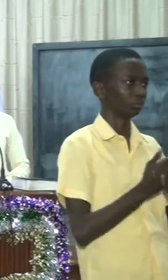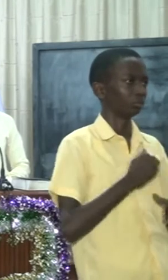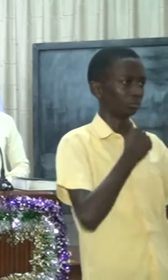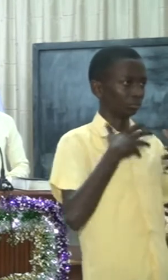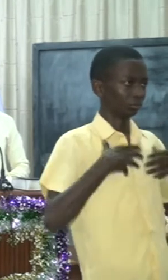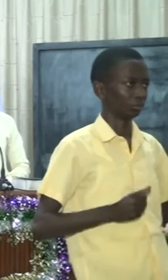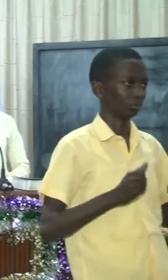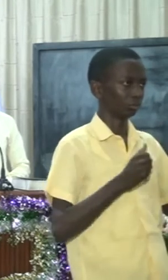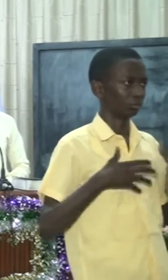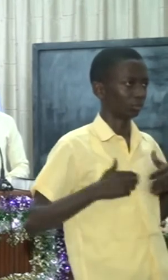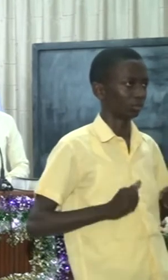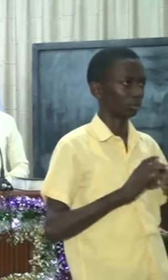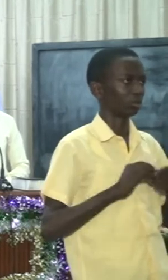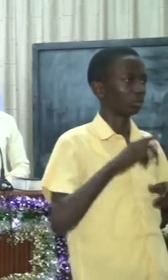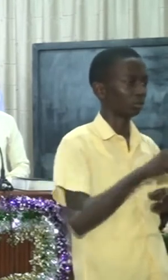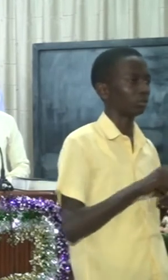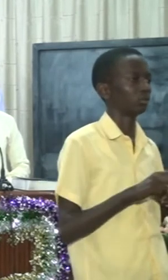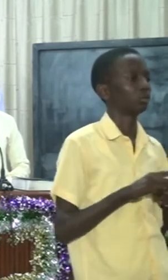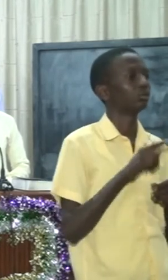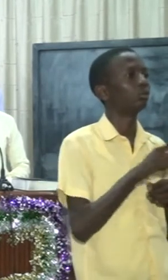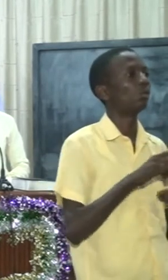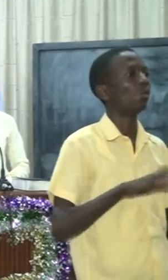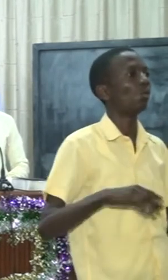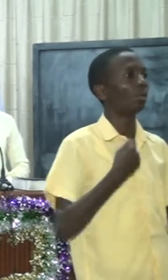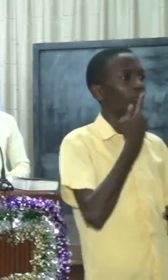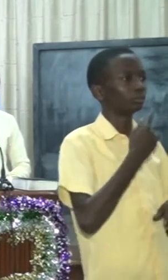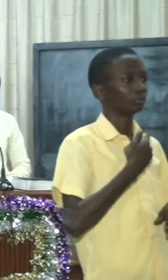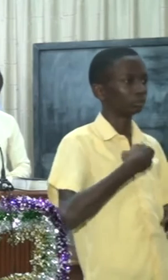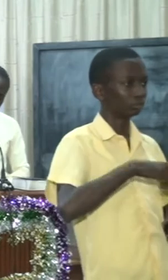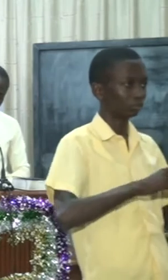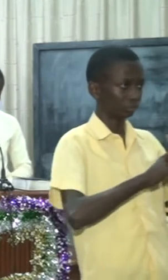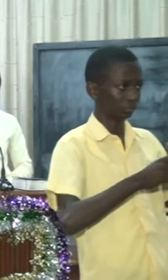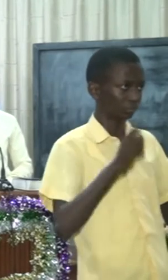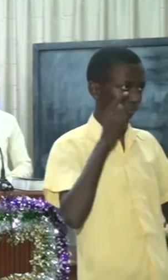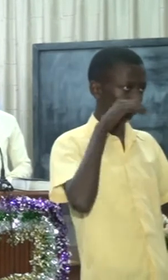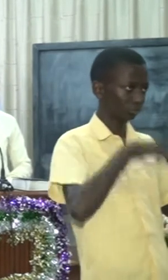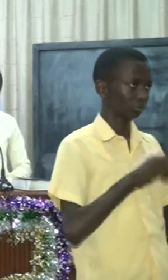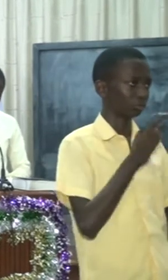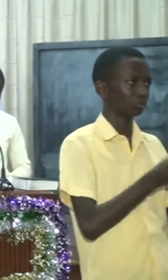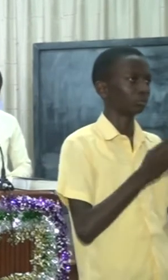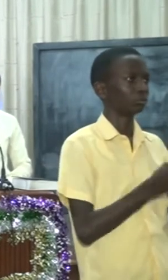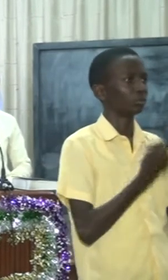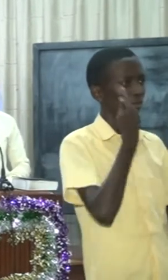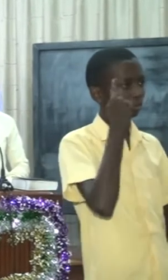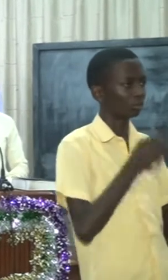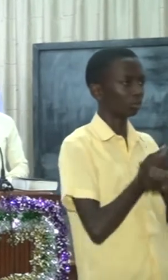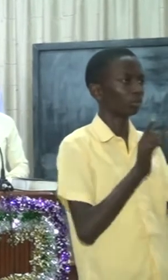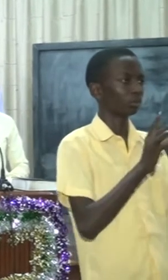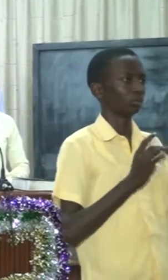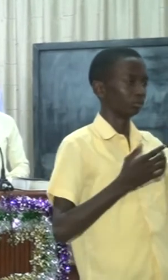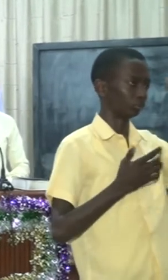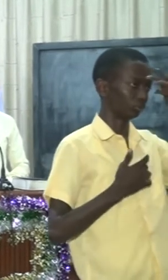Santé de tes enfants. Zikimbie jina lako ambao ni saisha. Ton nom dans ce moment, la guérison des malades.